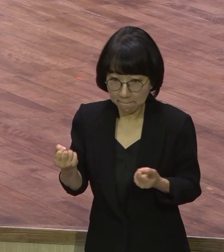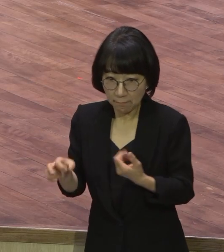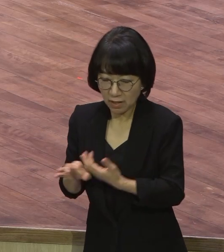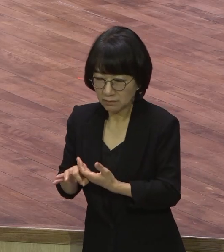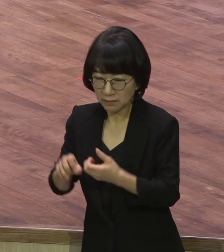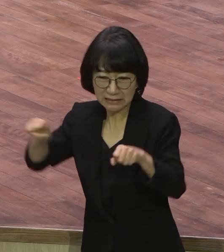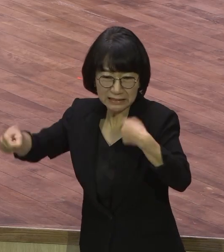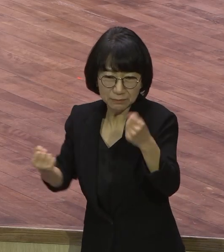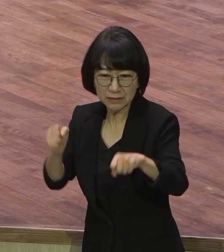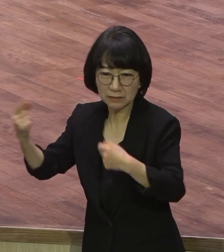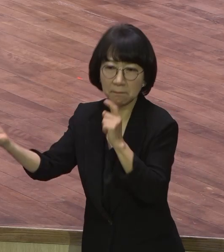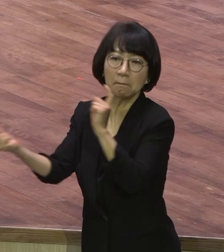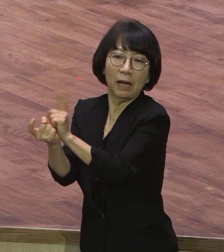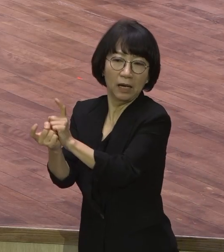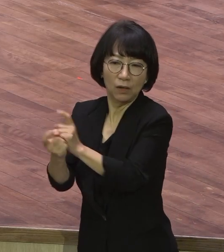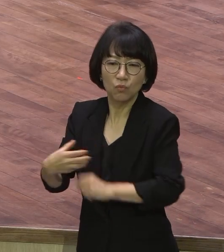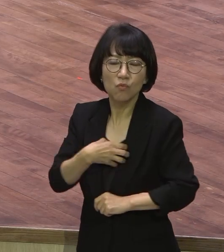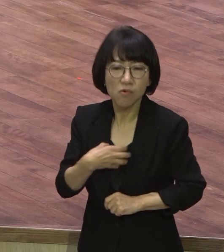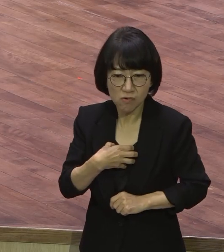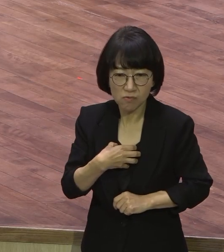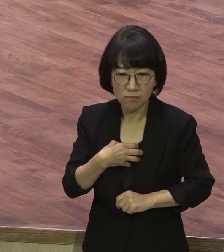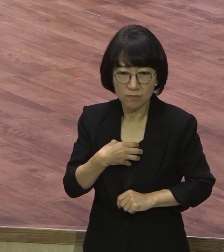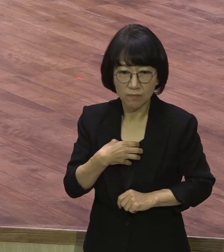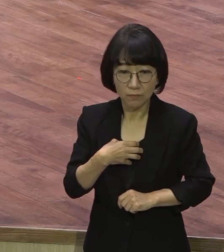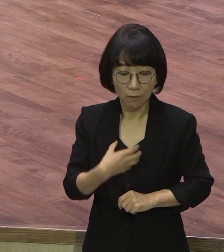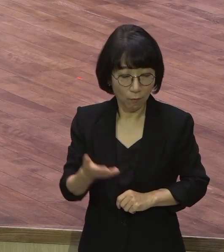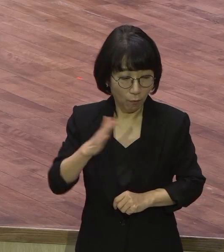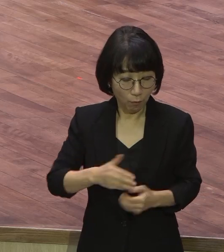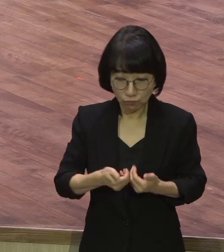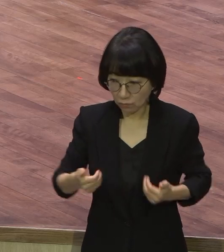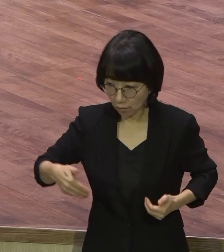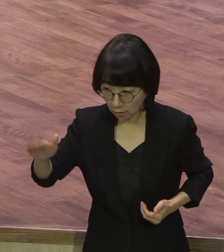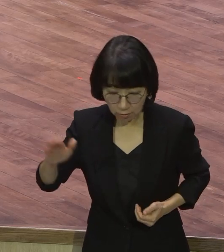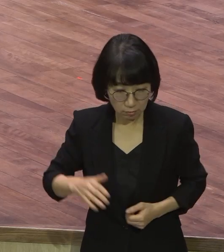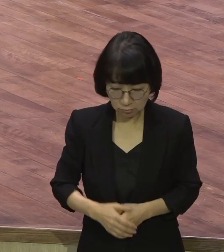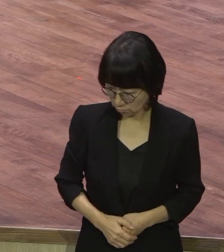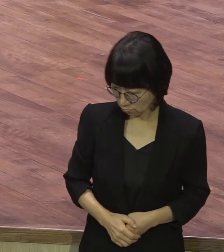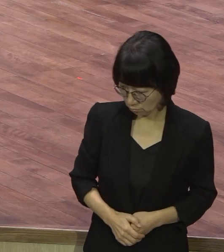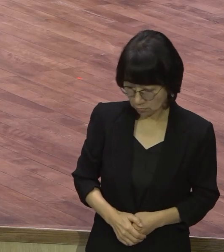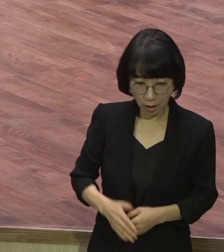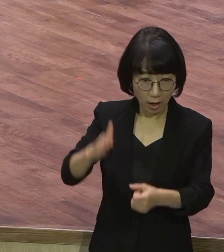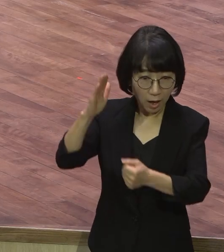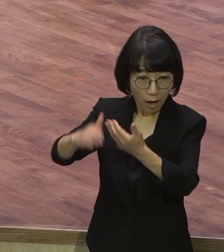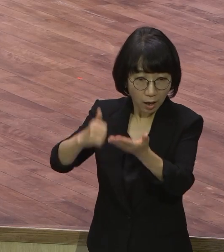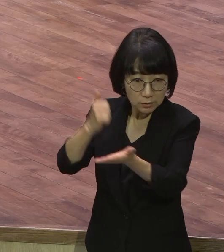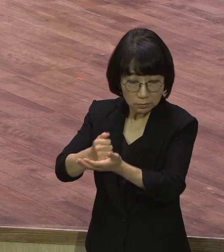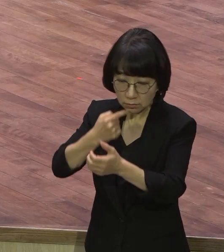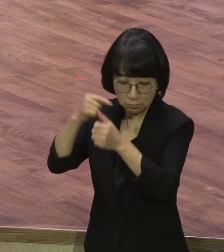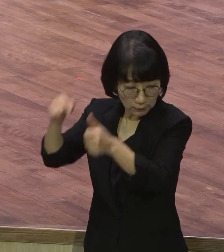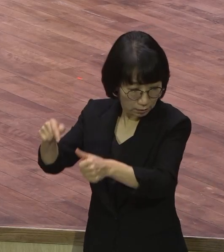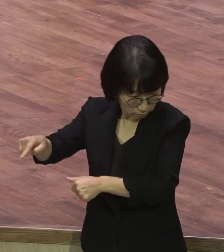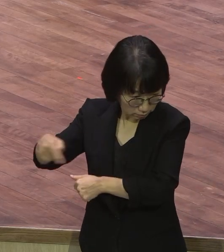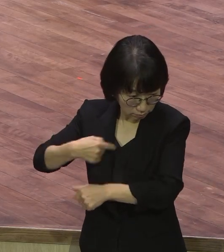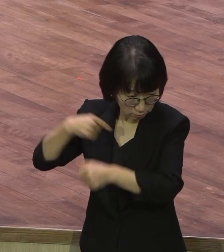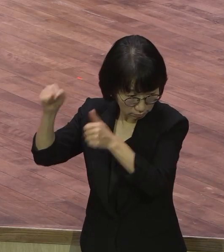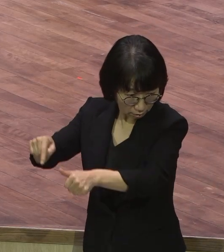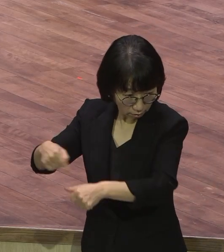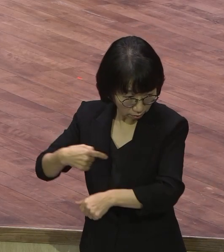그러니까 떠난다는 것 때문에 목숨 걸어야 돼요. 그런 상황이 돼 떠나래 했다는 거예요. 누가 하나님이 그랬다는 거예요.